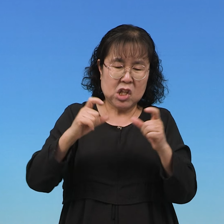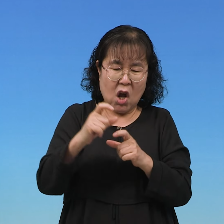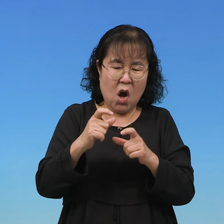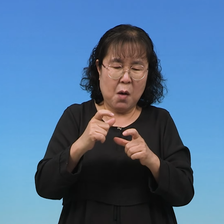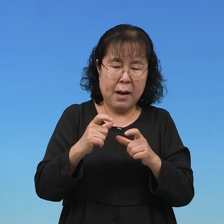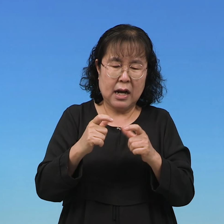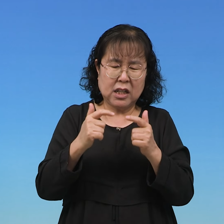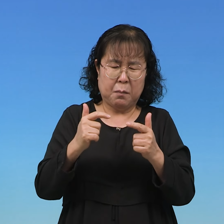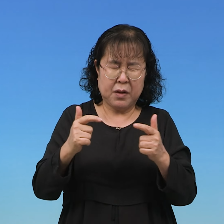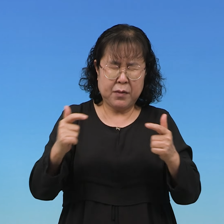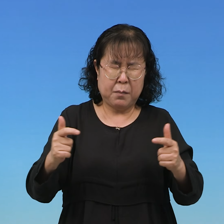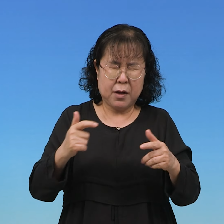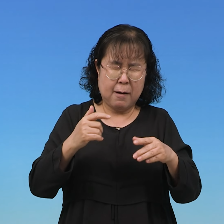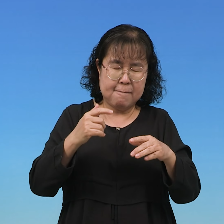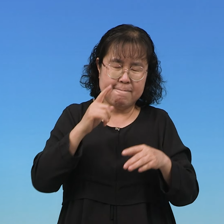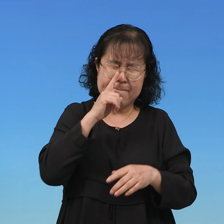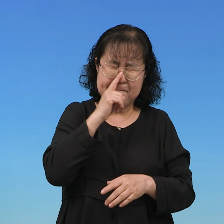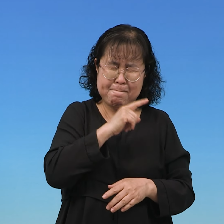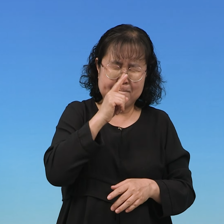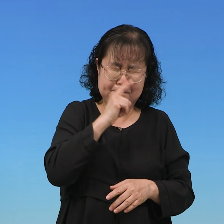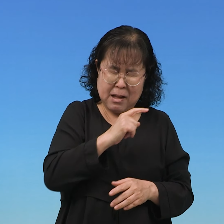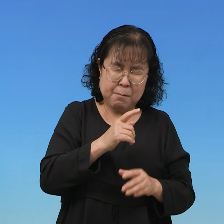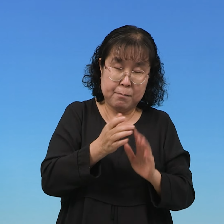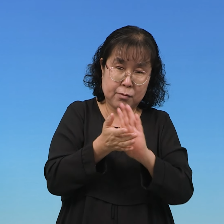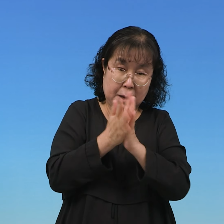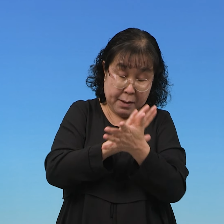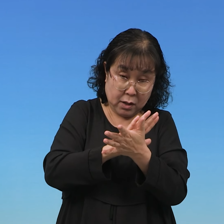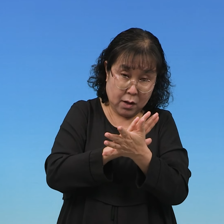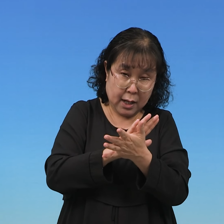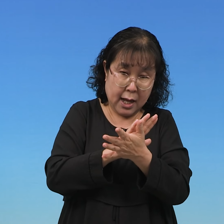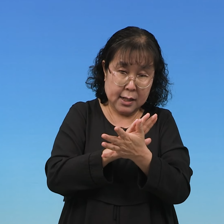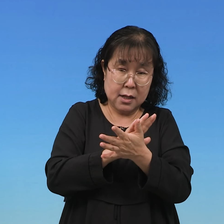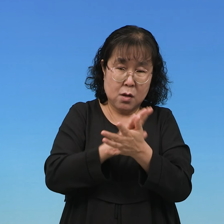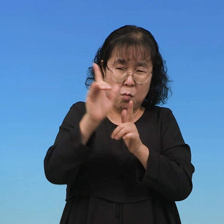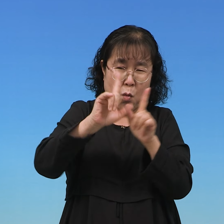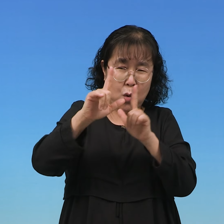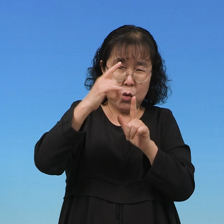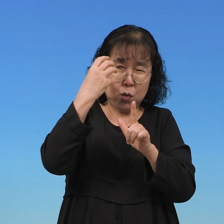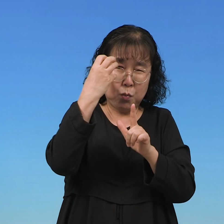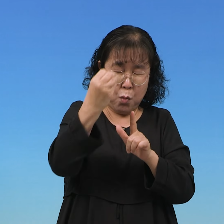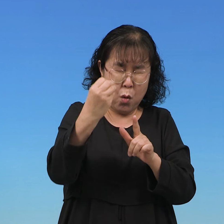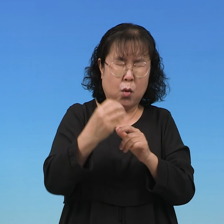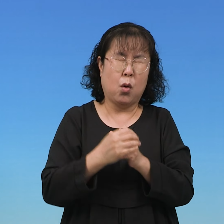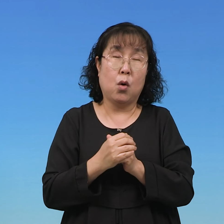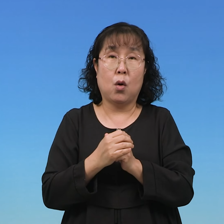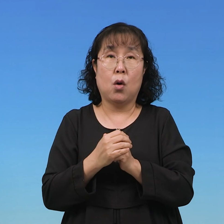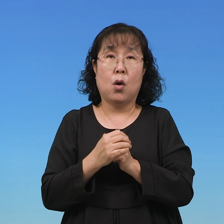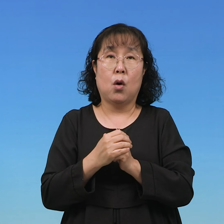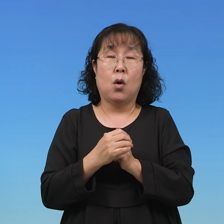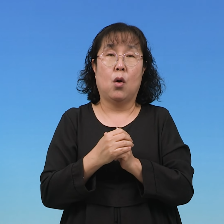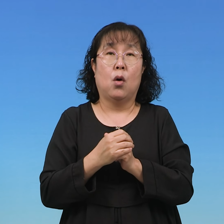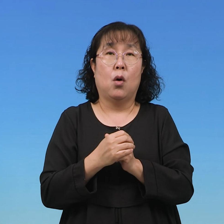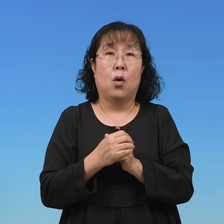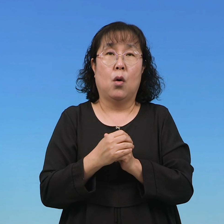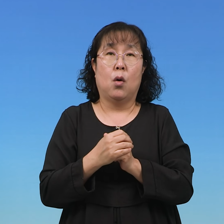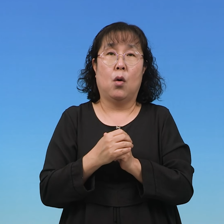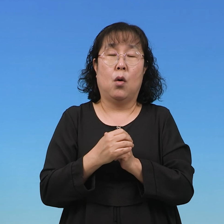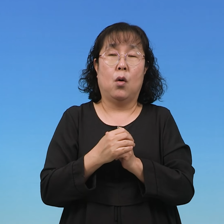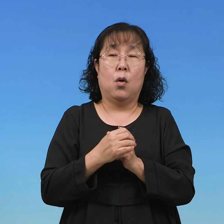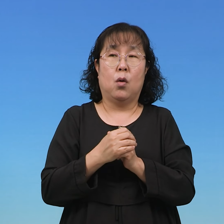악한 에너지가 모아지는 이 배다른 형제들의 모습을 보면서 딱 떠오른 인물이 안토니오